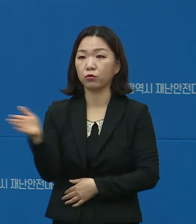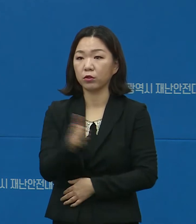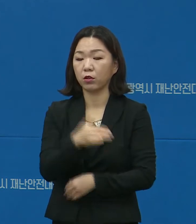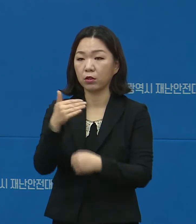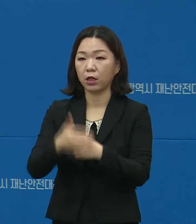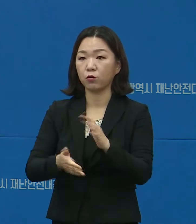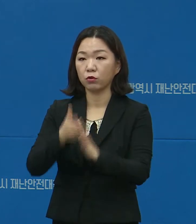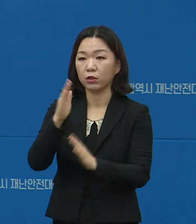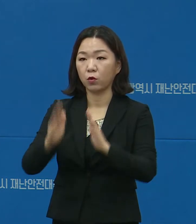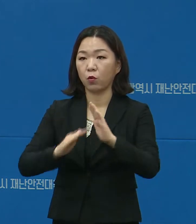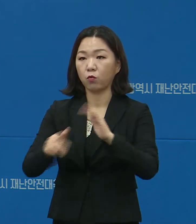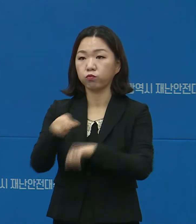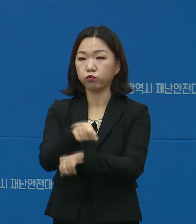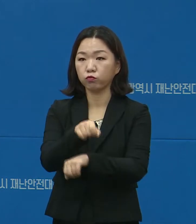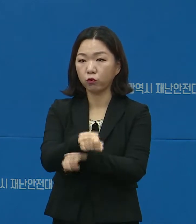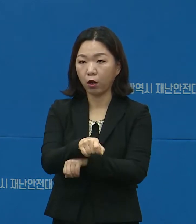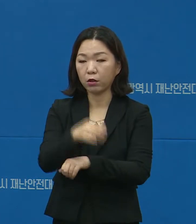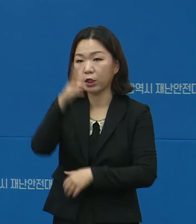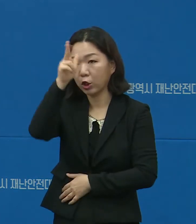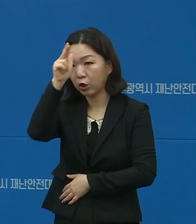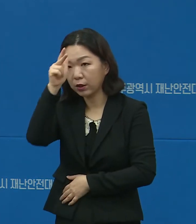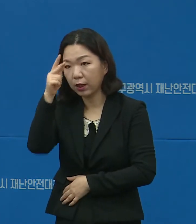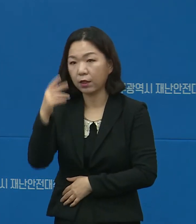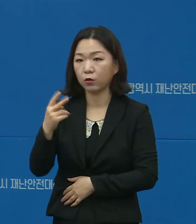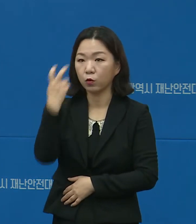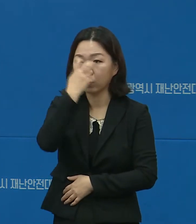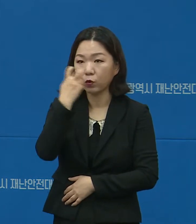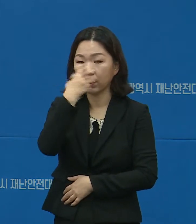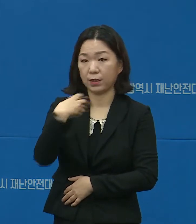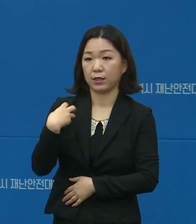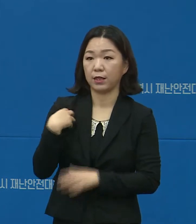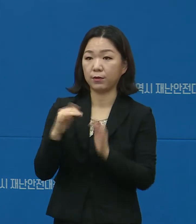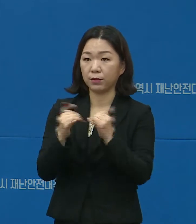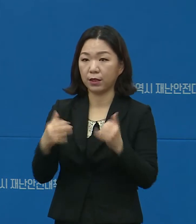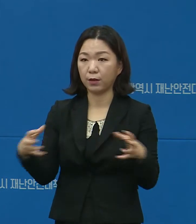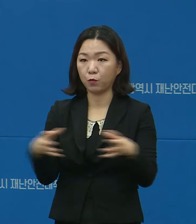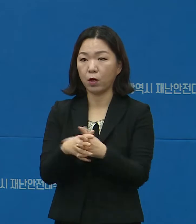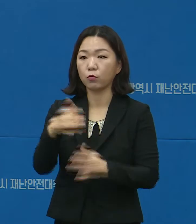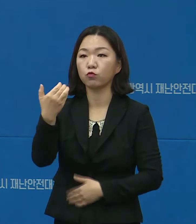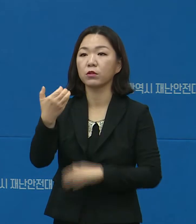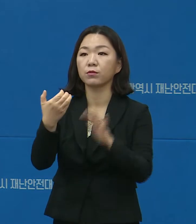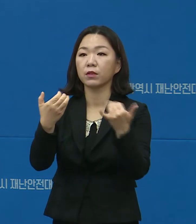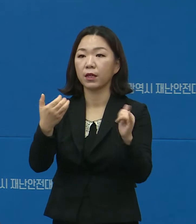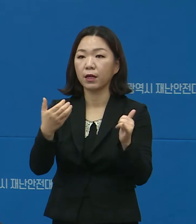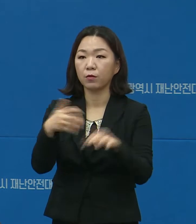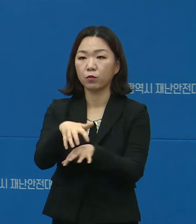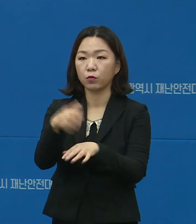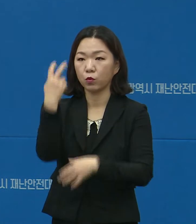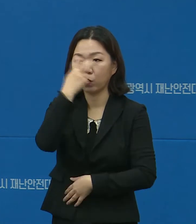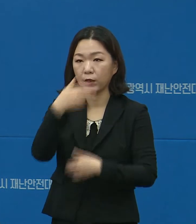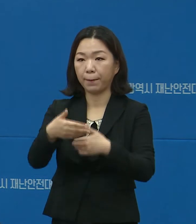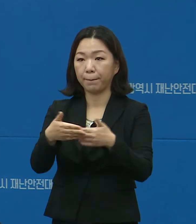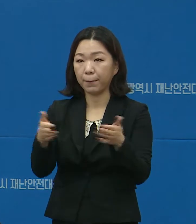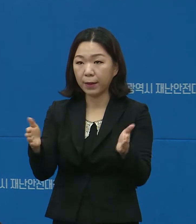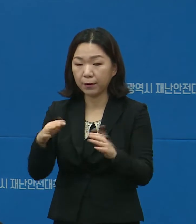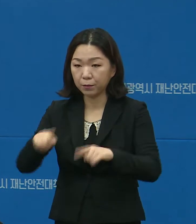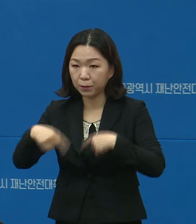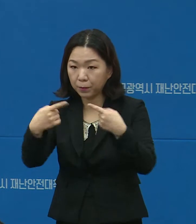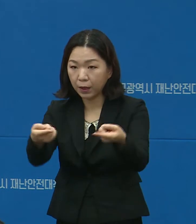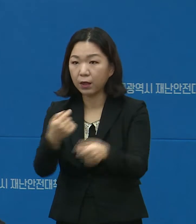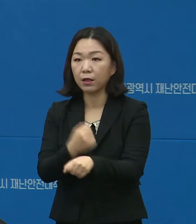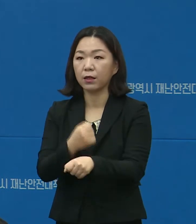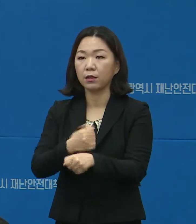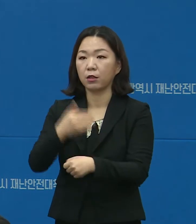대구시 공무원, 경찰, 역학조사관 등 90여 명으로 구성된 조사반을 투입해